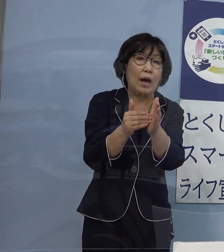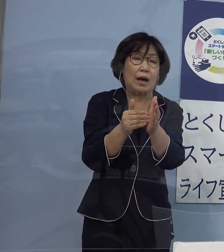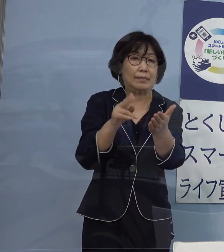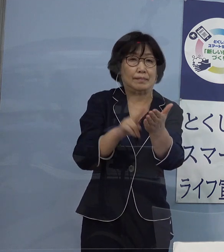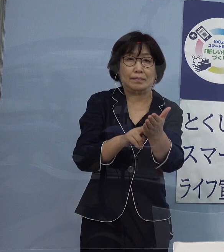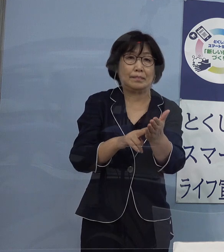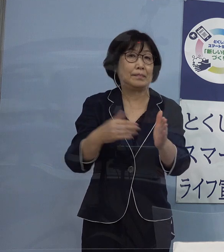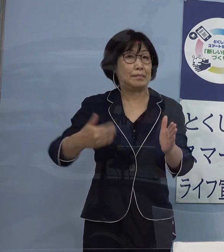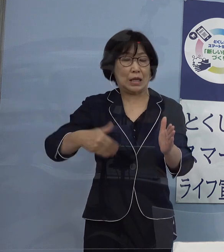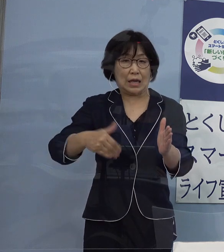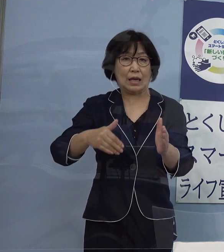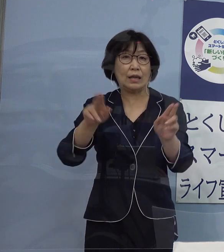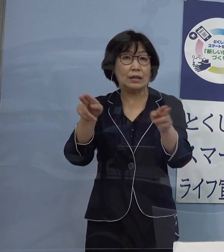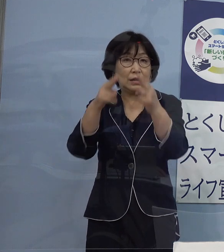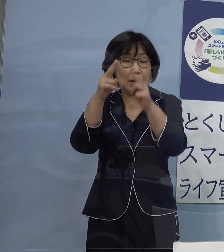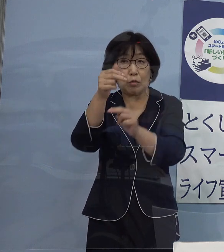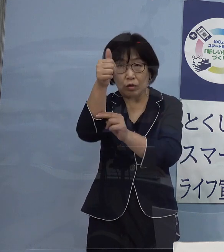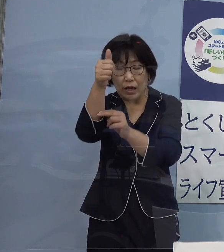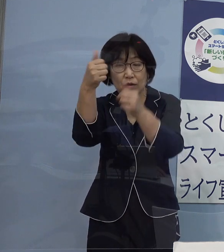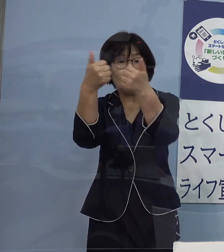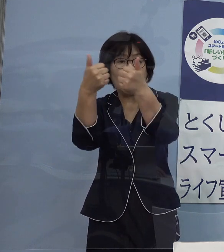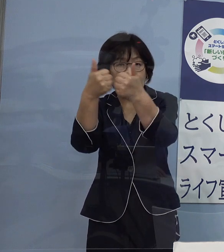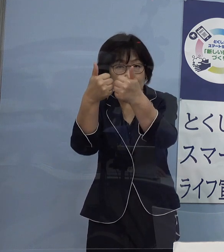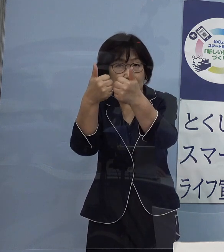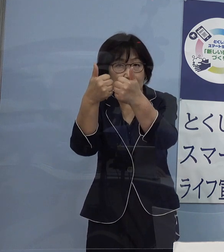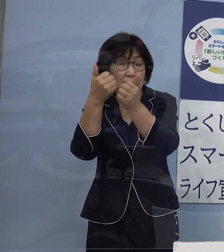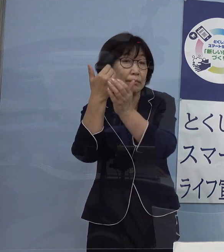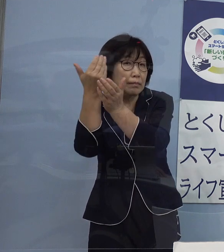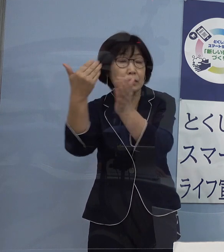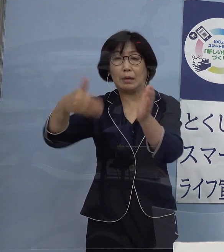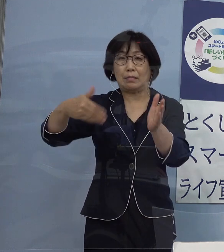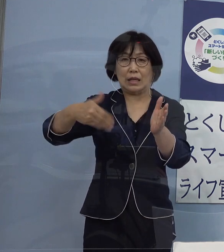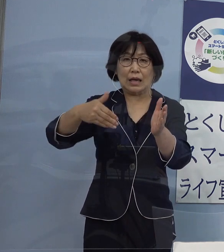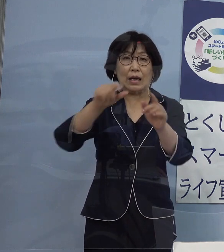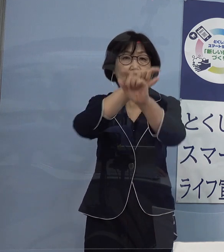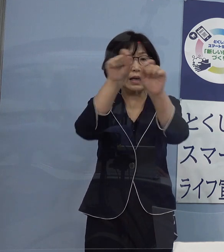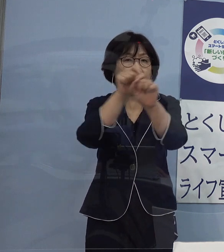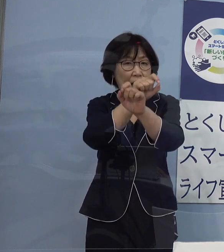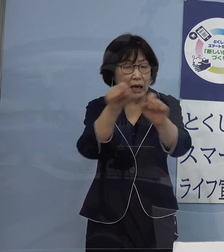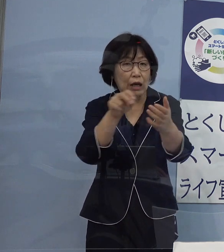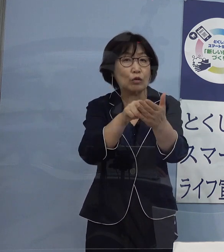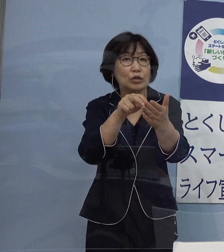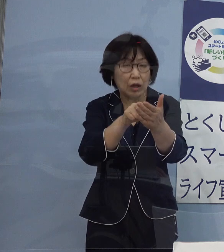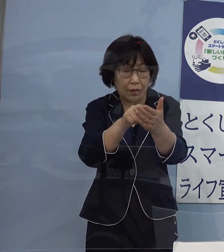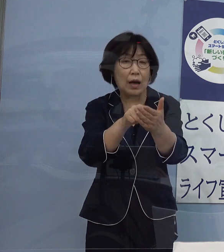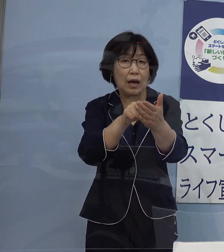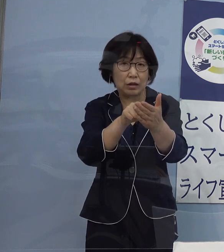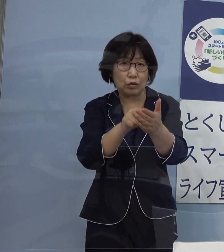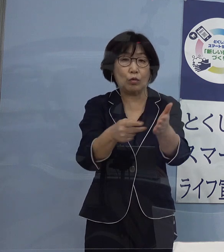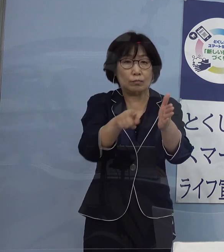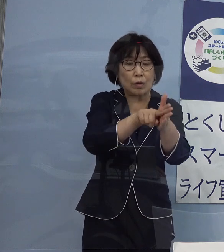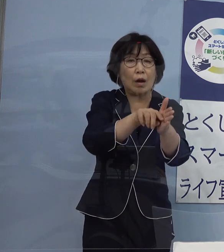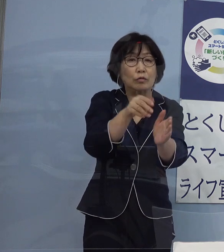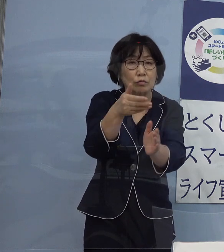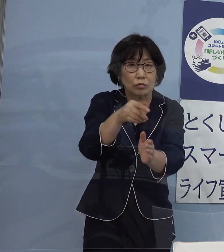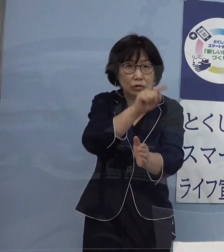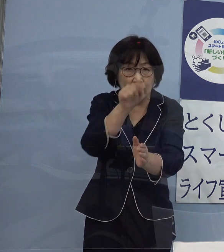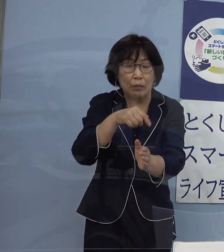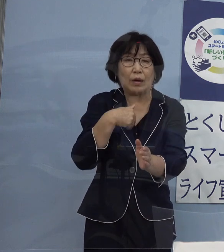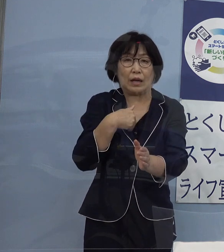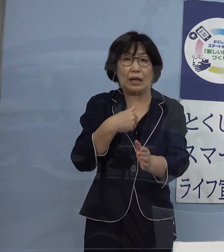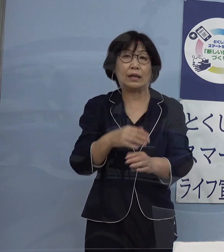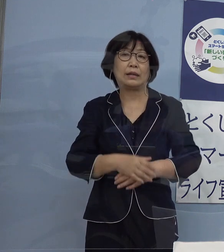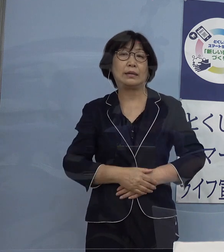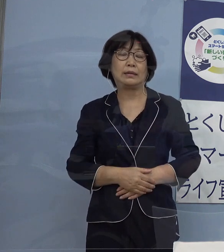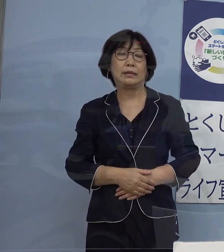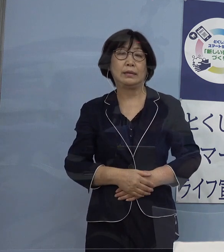ていうのはまだ専門家会議にちょっと、そこをお伺いしてませんので、結果としてはそうなるかもしれませんが、はい、 現状23、 ということにしておいていただけますでし